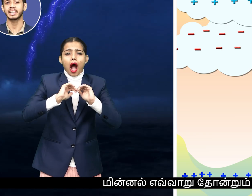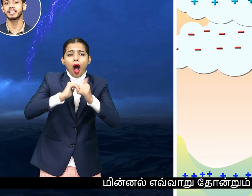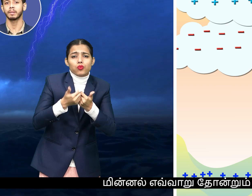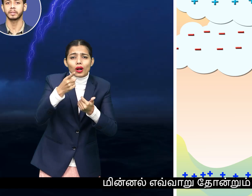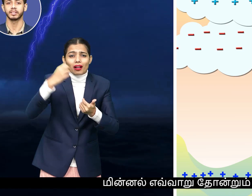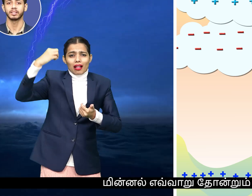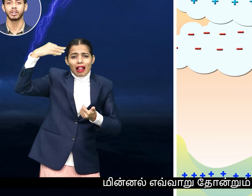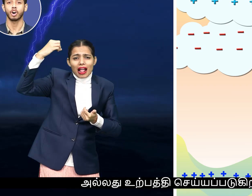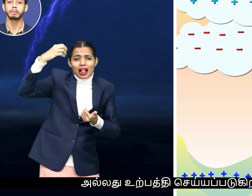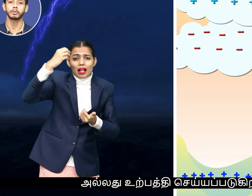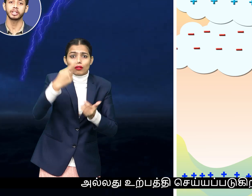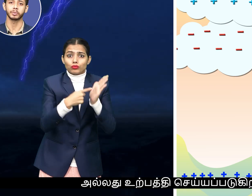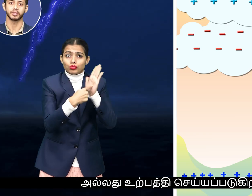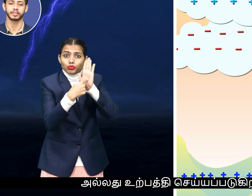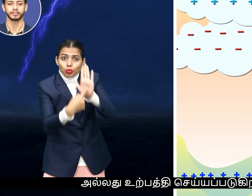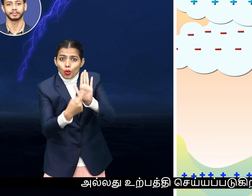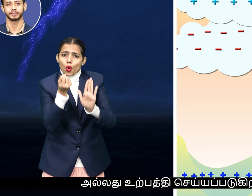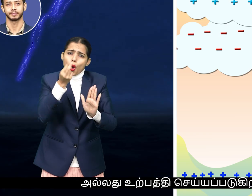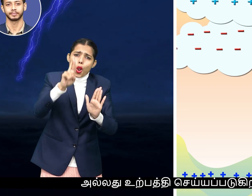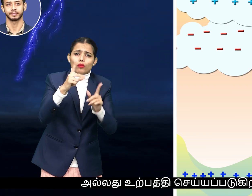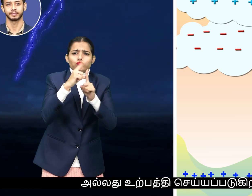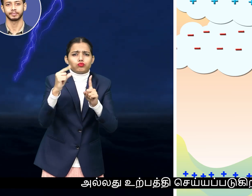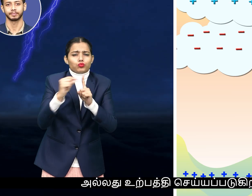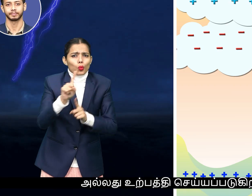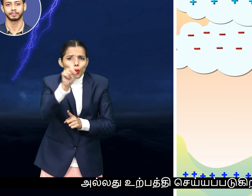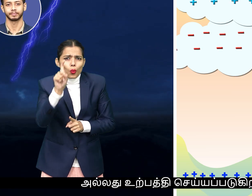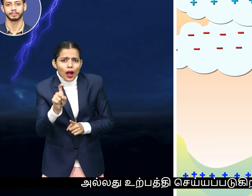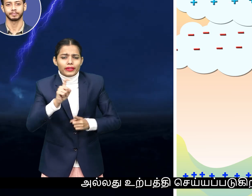மின்னல் எவ்வாறு தோன்றும் அல்லது உருவாகிறது?